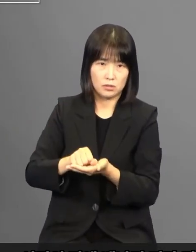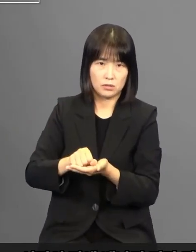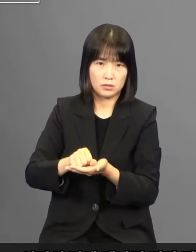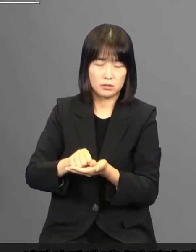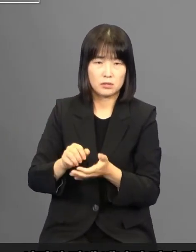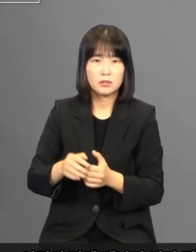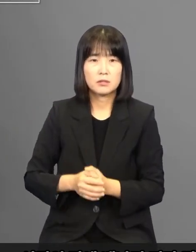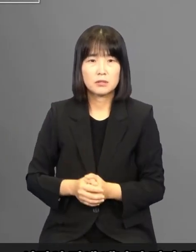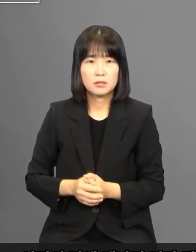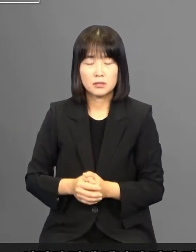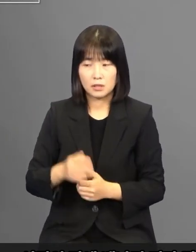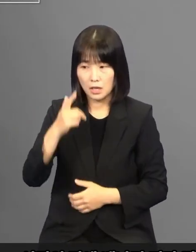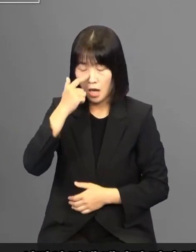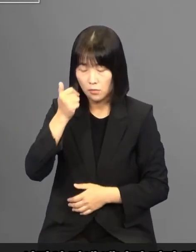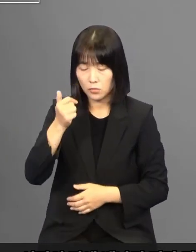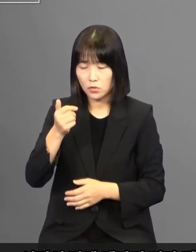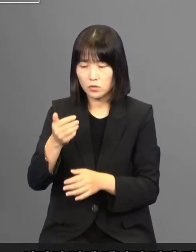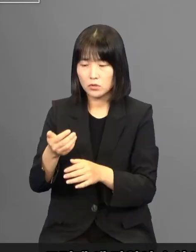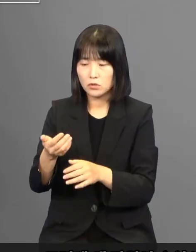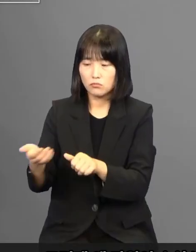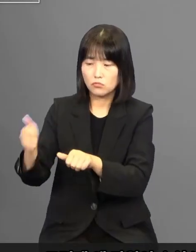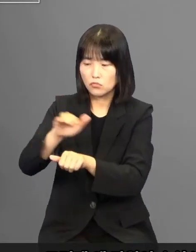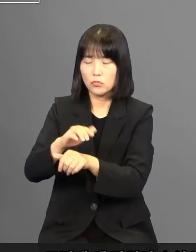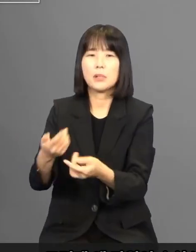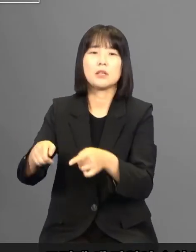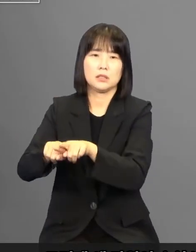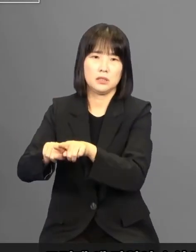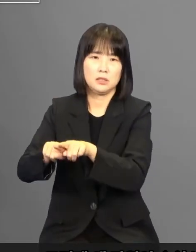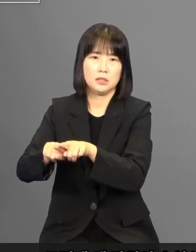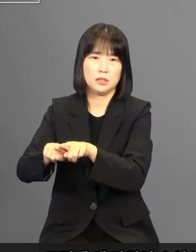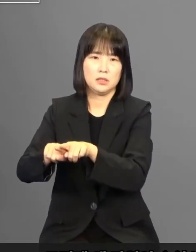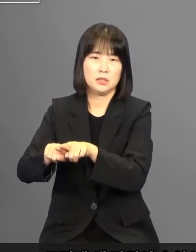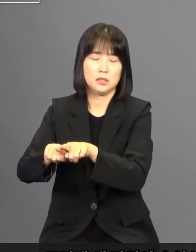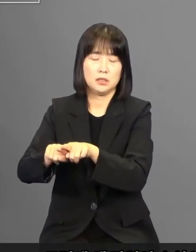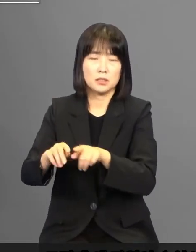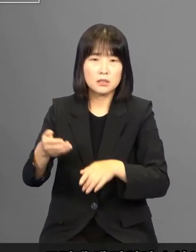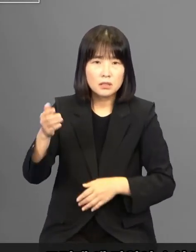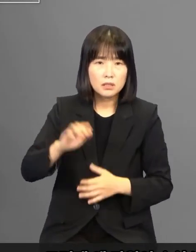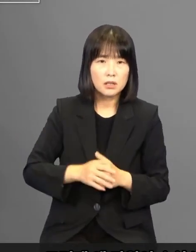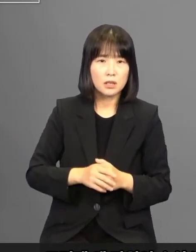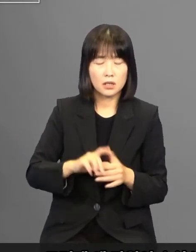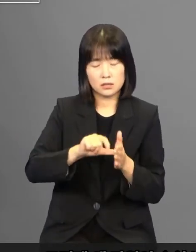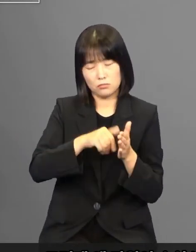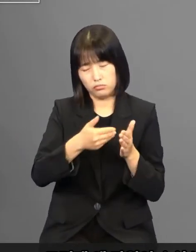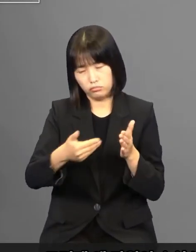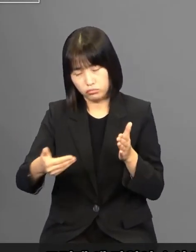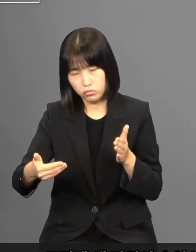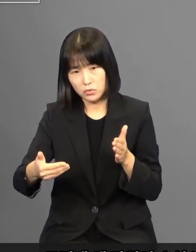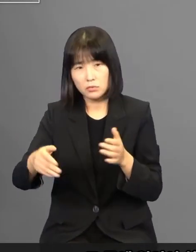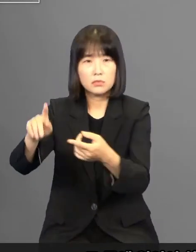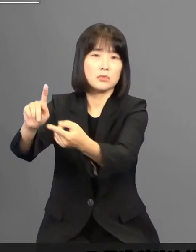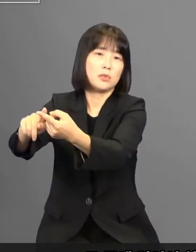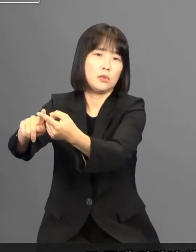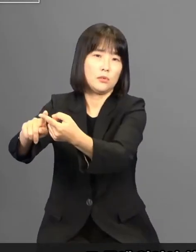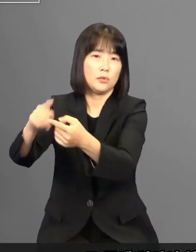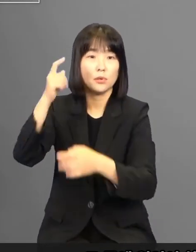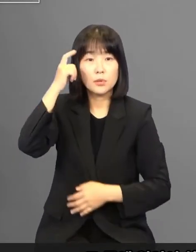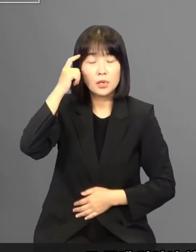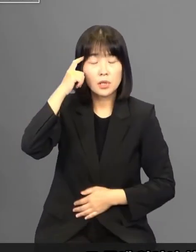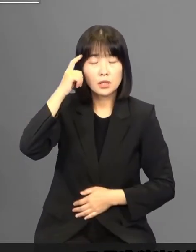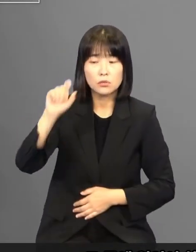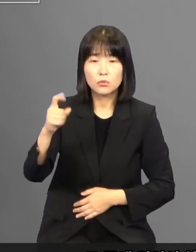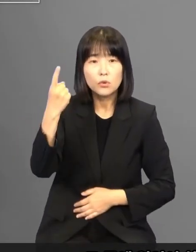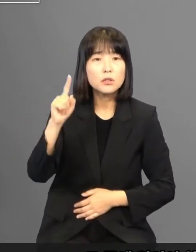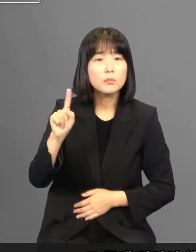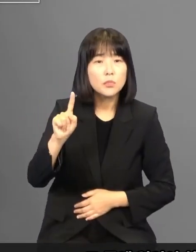그 아버지의 무덤에 같이 묻었겠지요. 근데 왜 다윗이 수십 년이 있어도 그것을 하지 않았을까? 그 중에 원인이 하나가